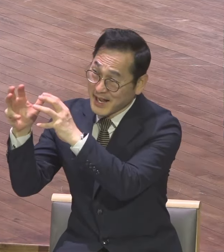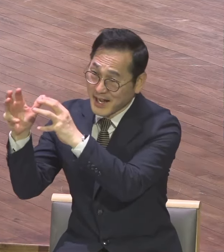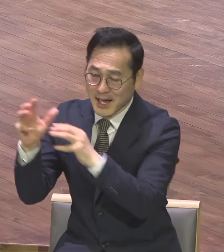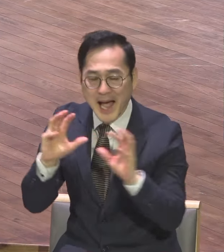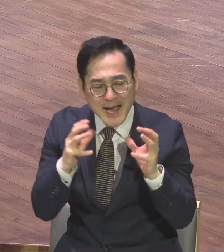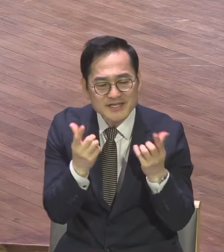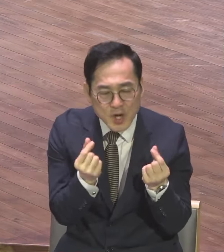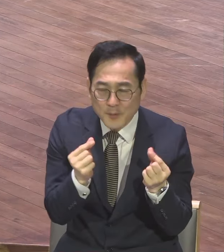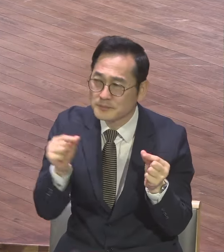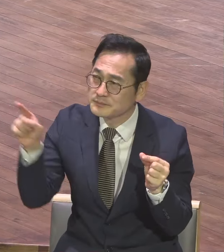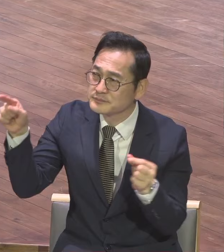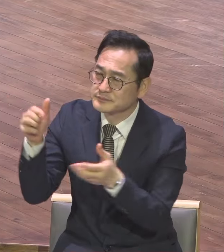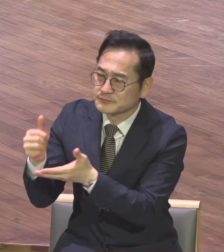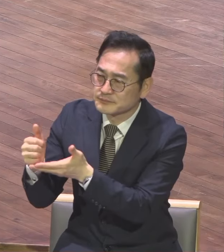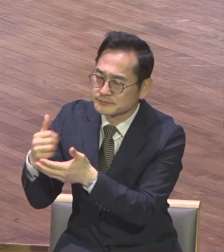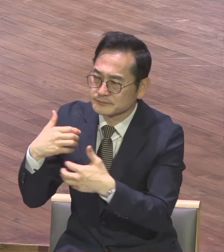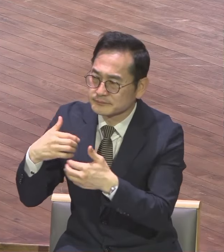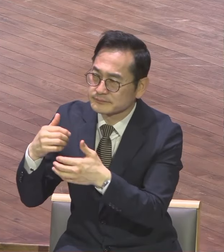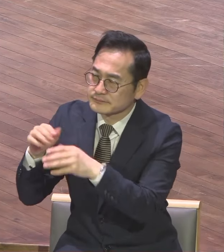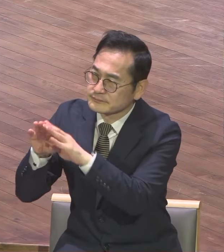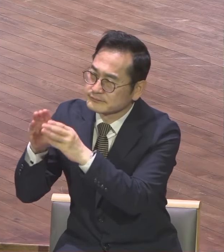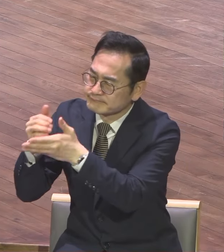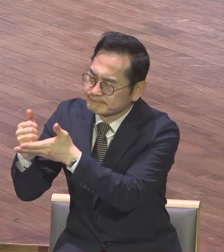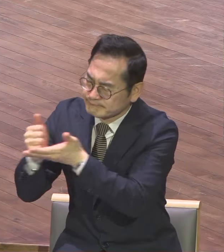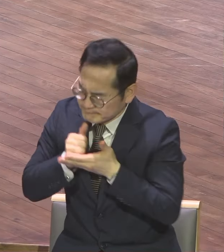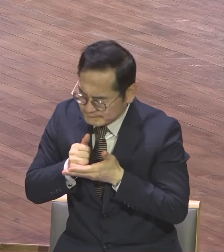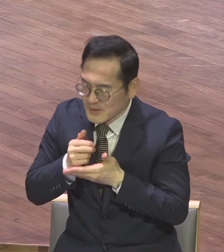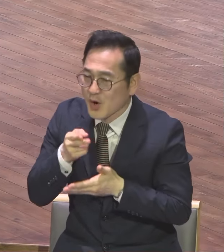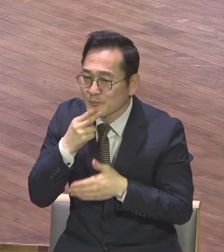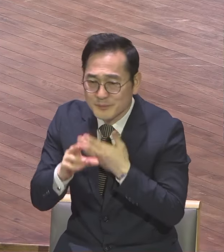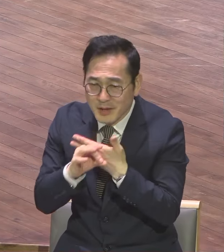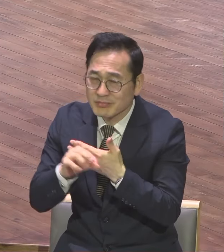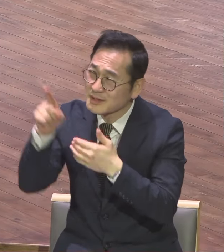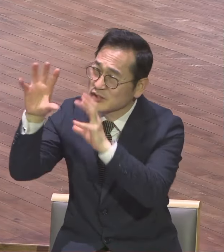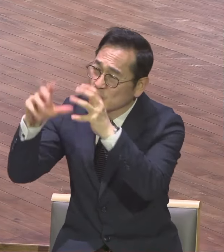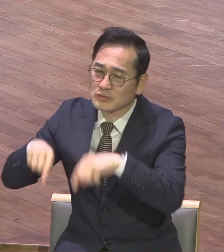받들지 않는 자는 결단코 그곳에 들어가지 못하리라 하시고